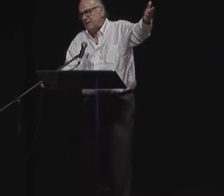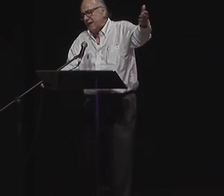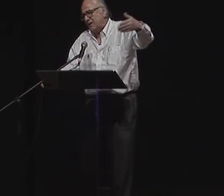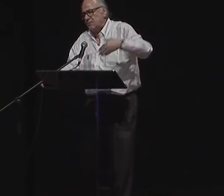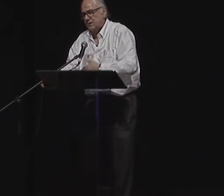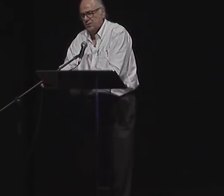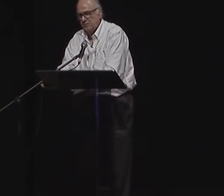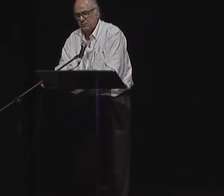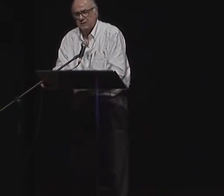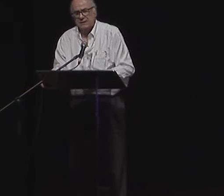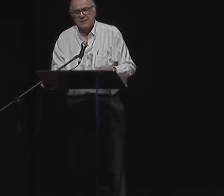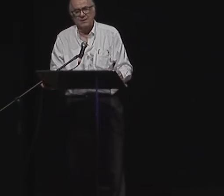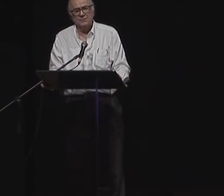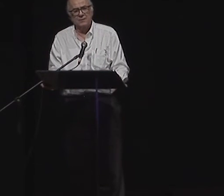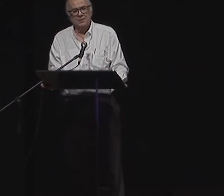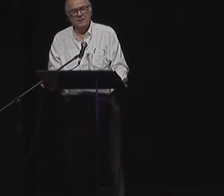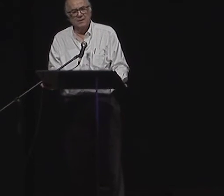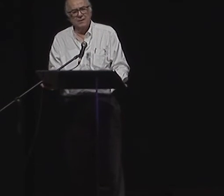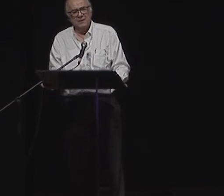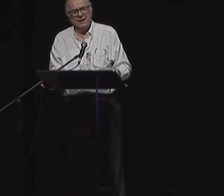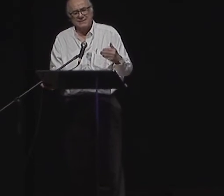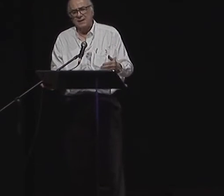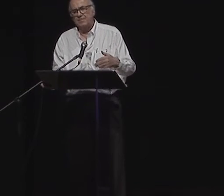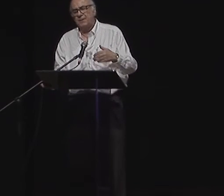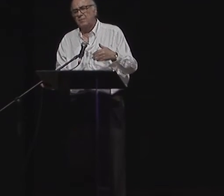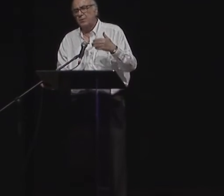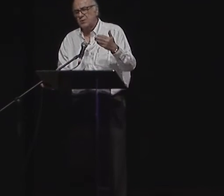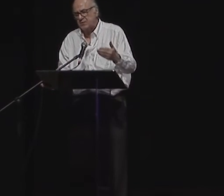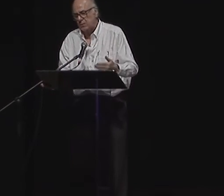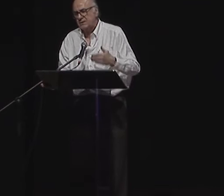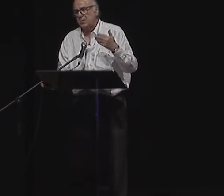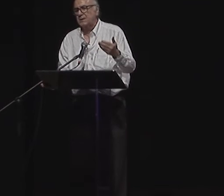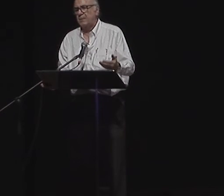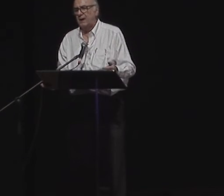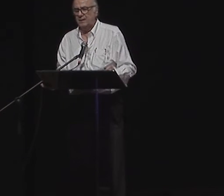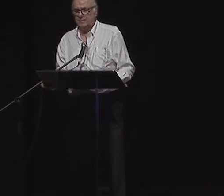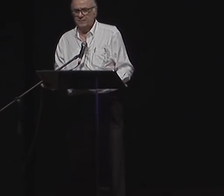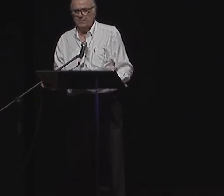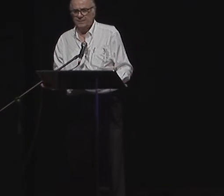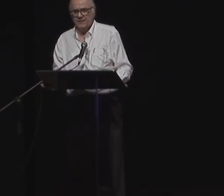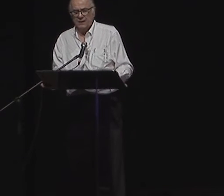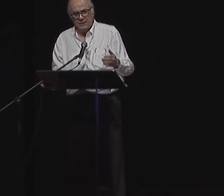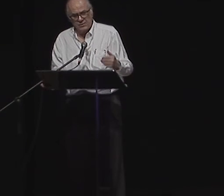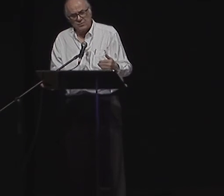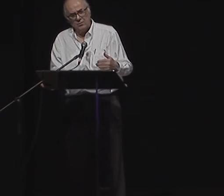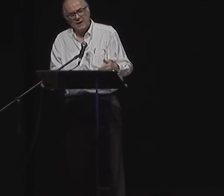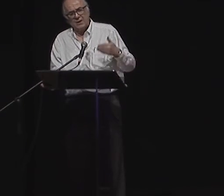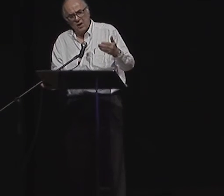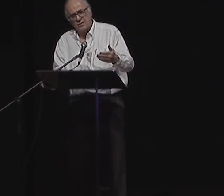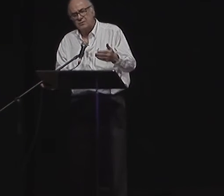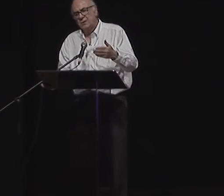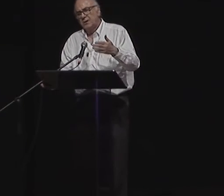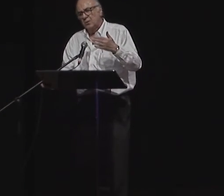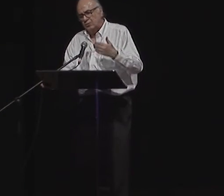de avançados e eles são o mundo de atrasados. É sempre pôr as pessoas em contrapé. E isso é